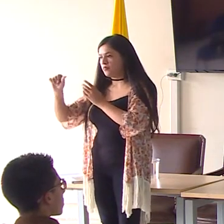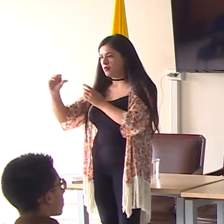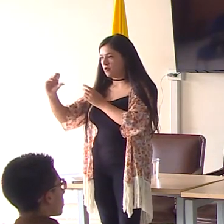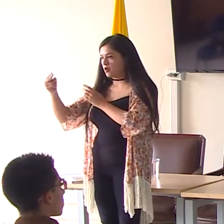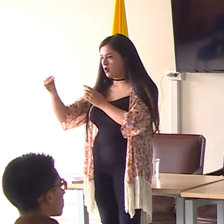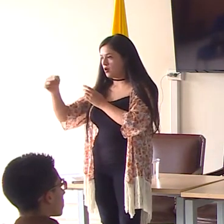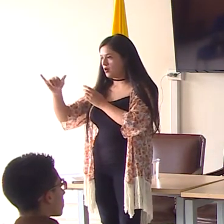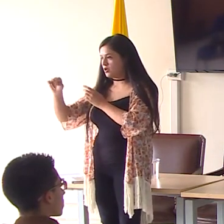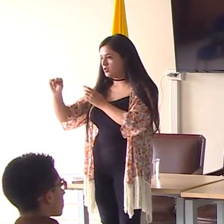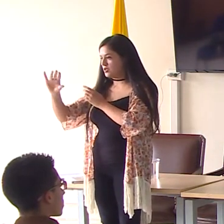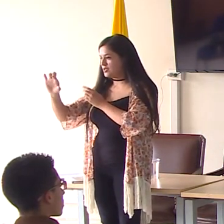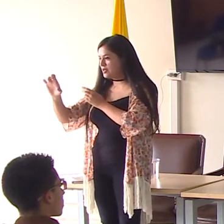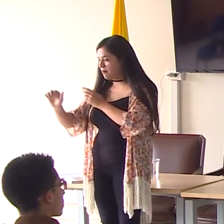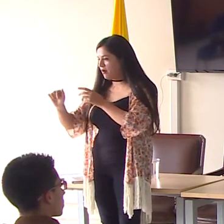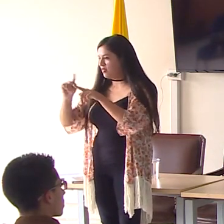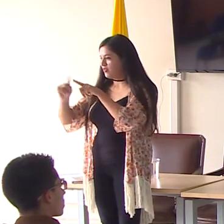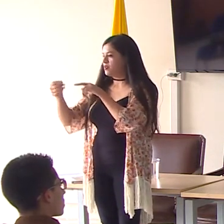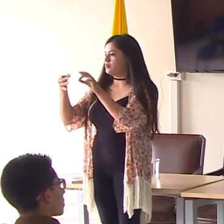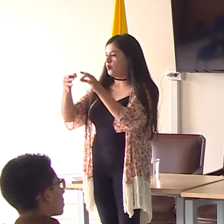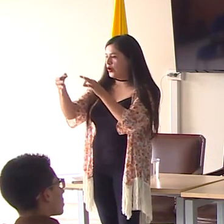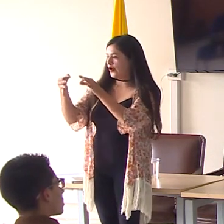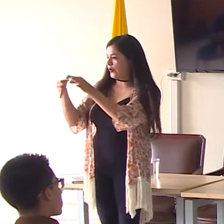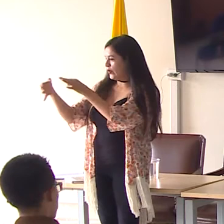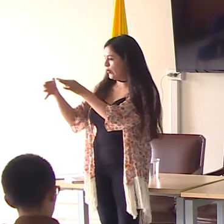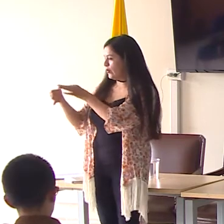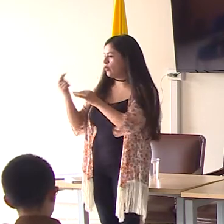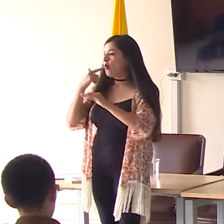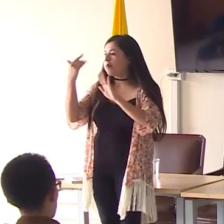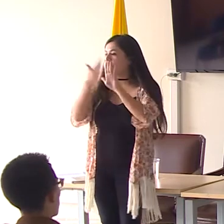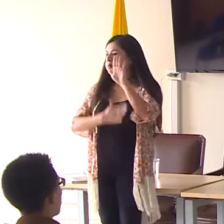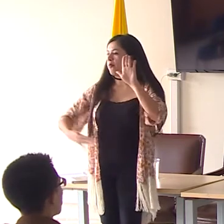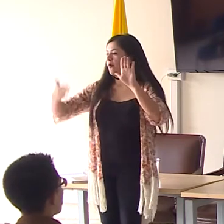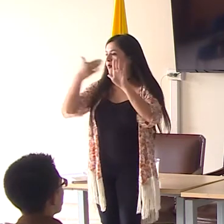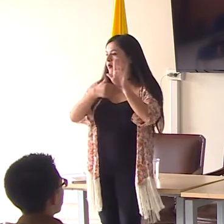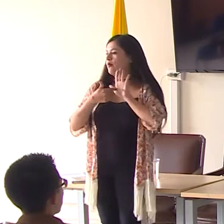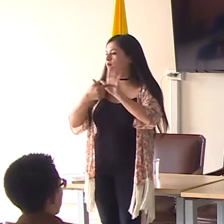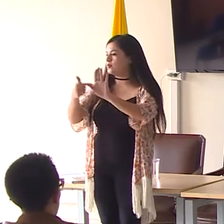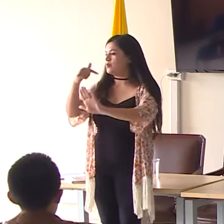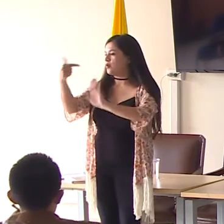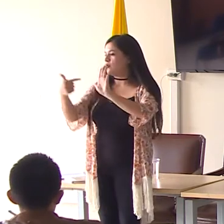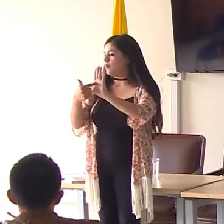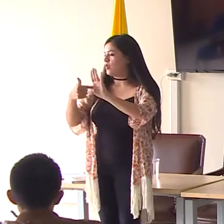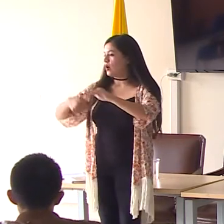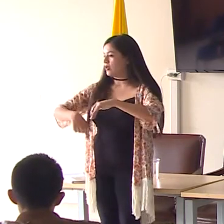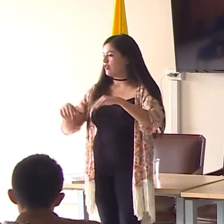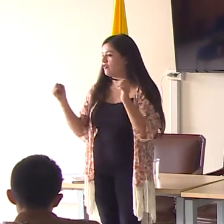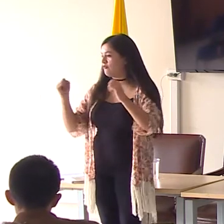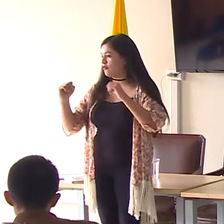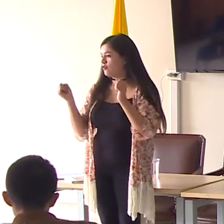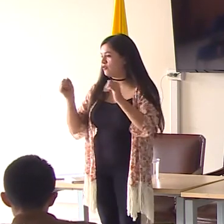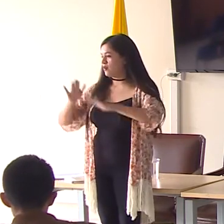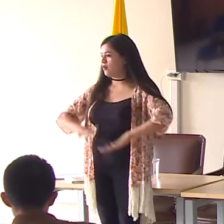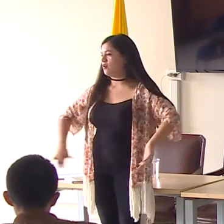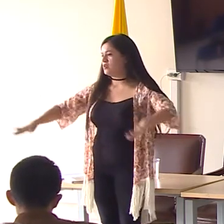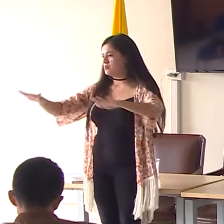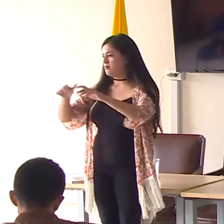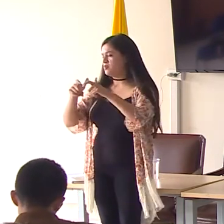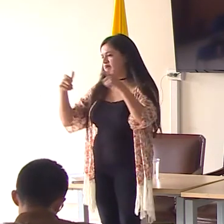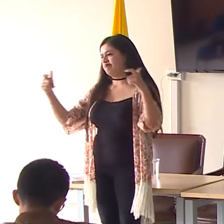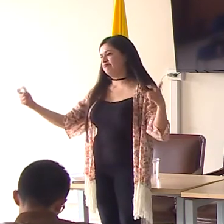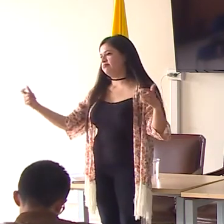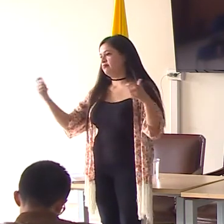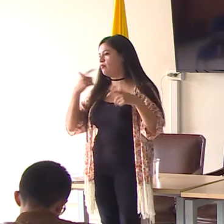eso es para ubicarnos como el territorio bogotá actualmente es mucho más amplio cuando hablamos de procesos de urbanización